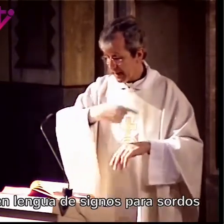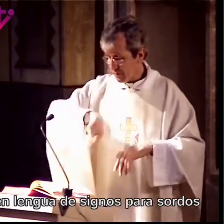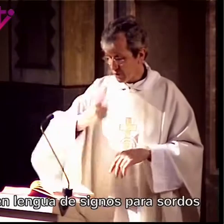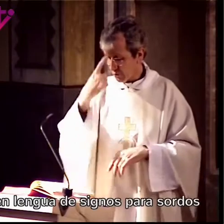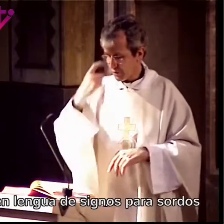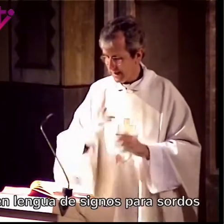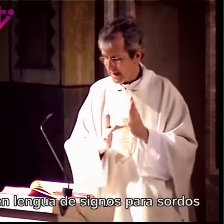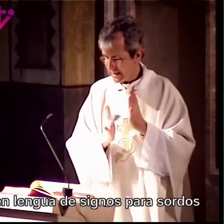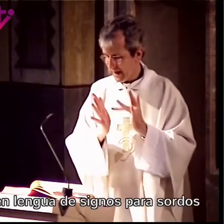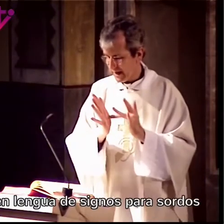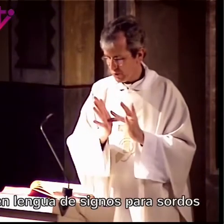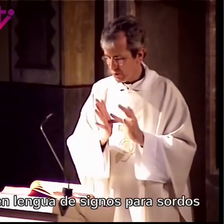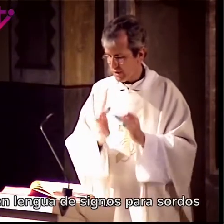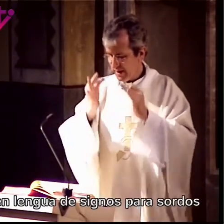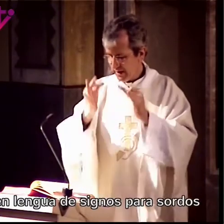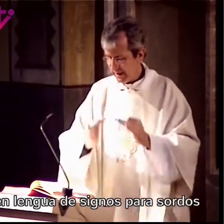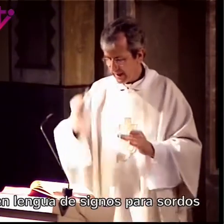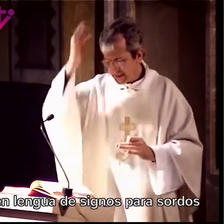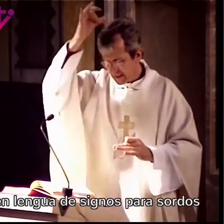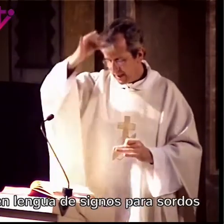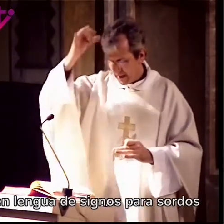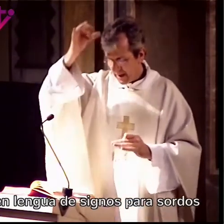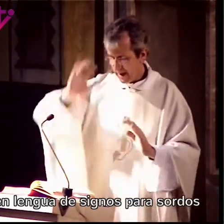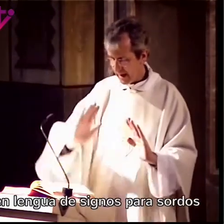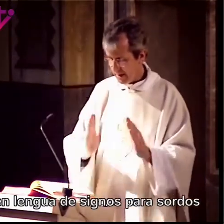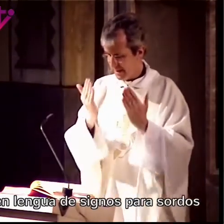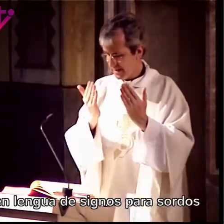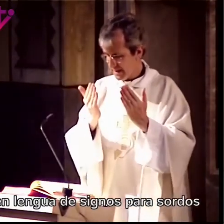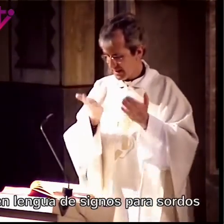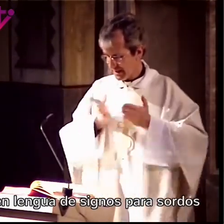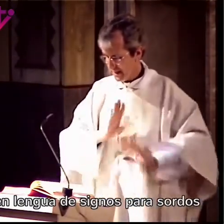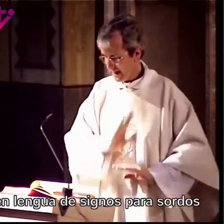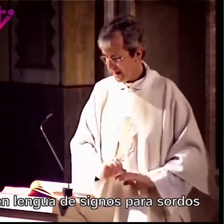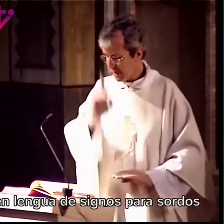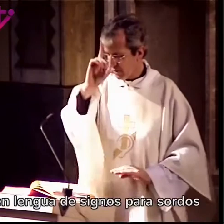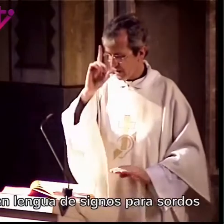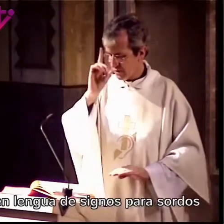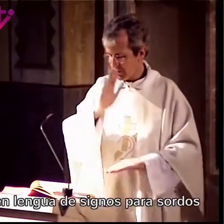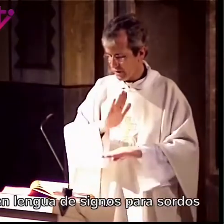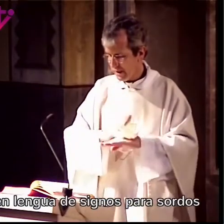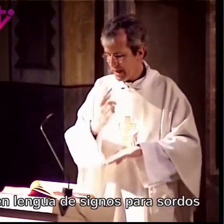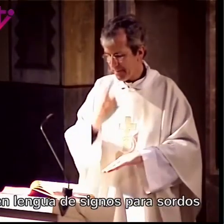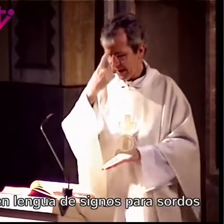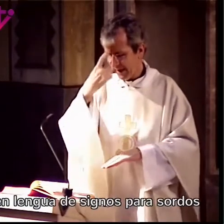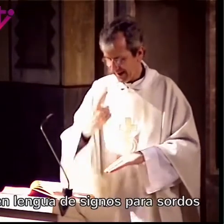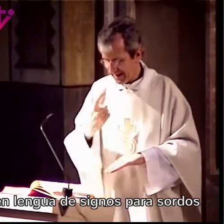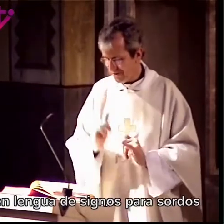que vosotros creáis en Jesús que es el Mesías, el Hijo de Dios y para que creyendo